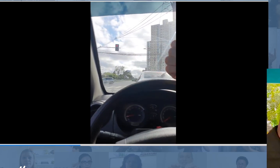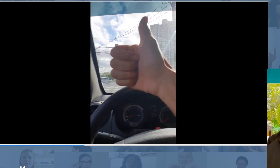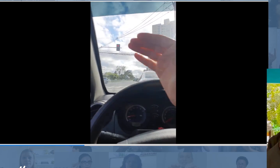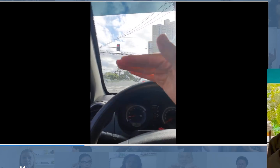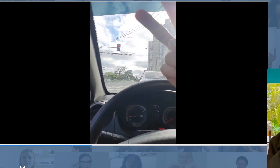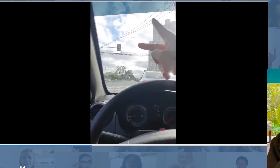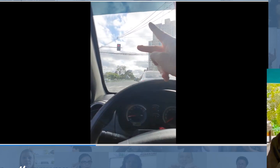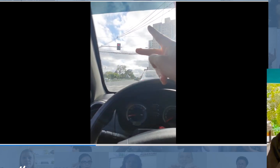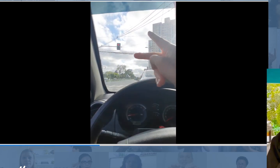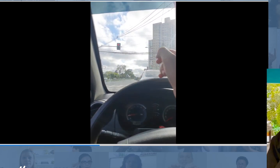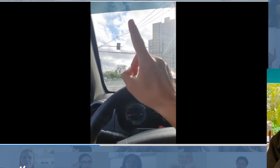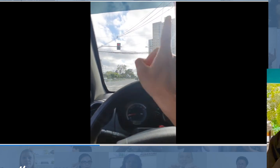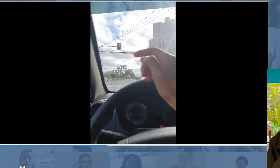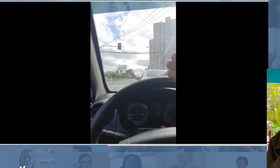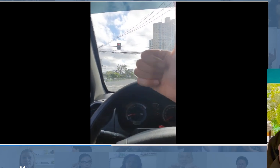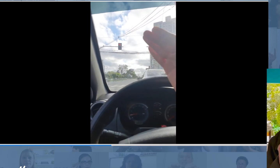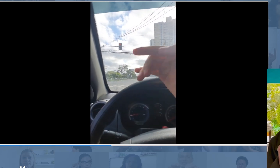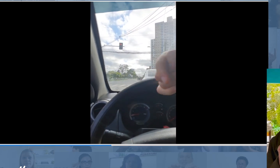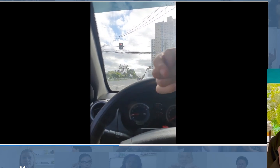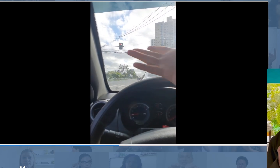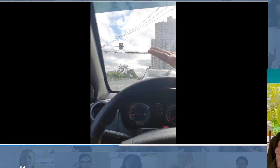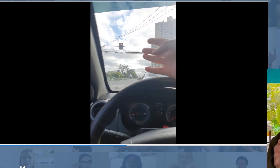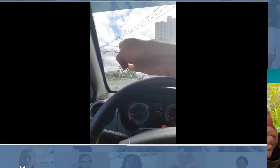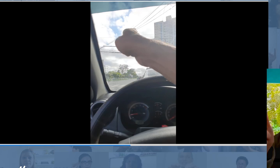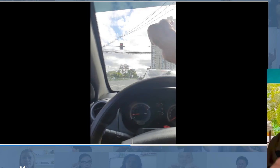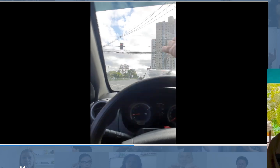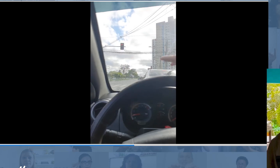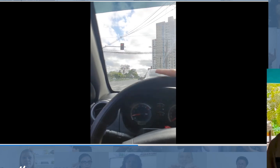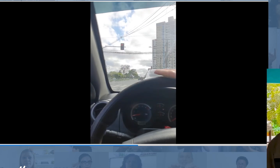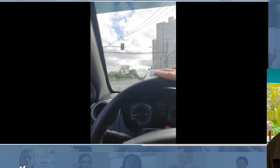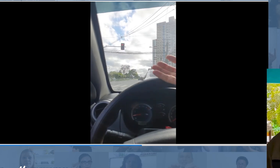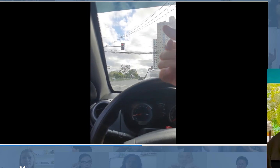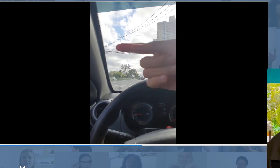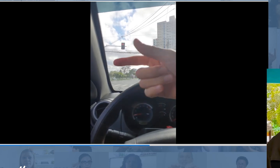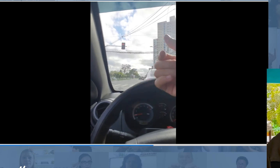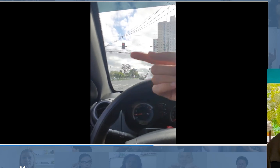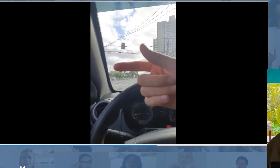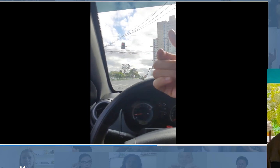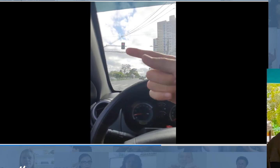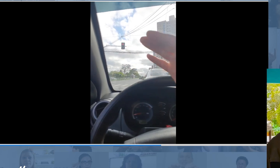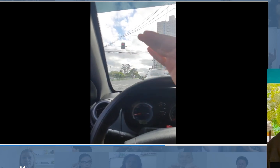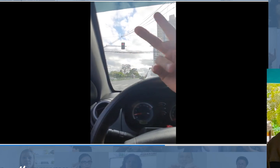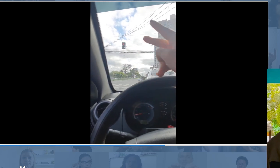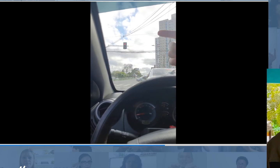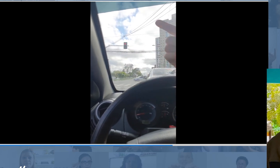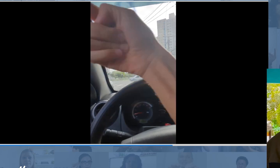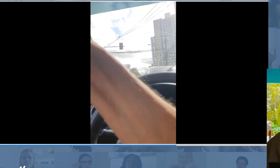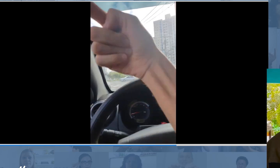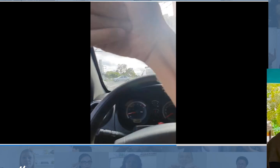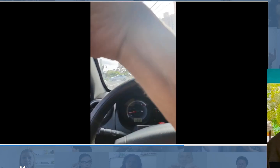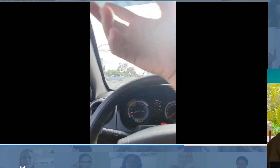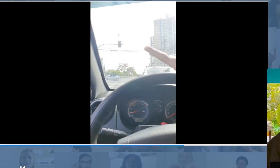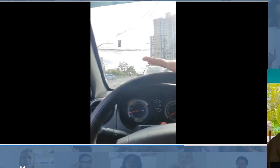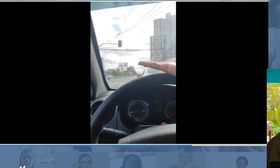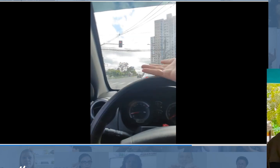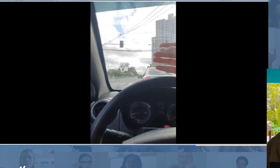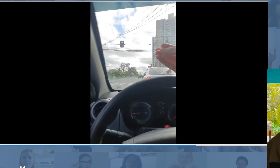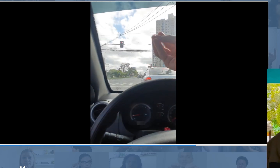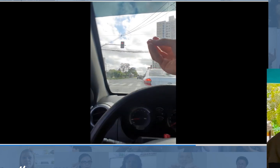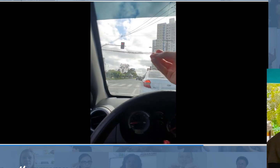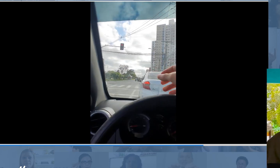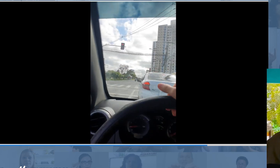celular assim, e eu sinalizando e comunicando com ele lá na frente. Olha que incrível que a Libras é.